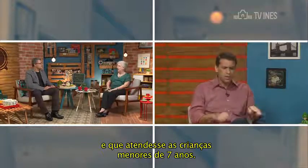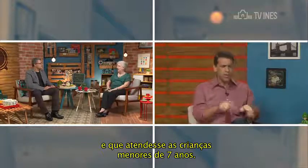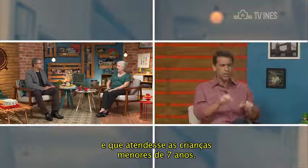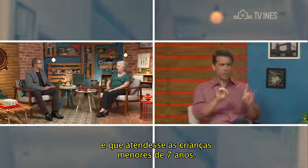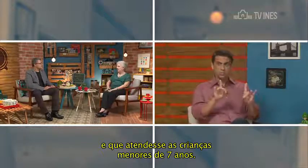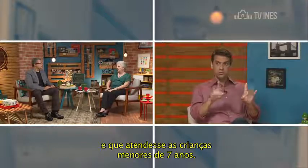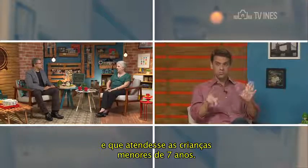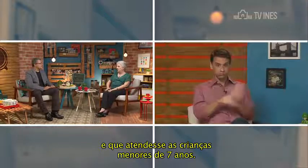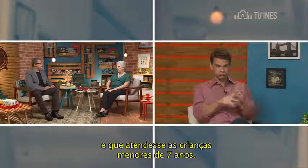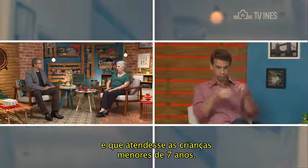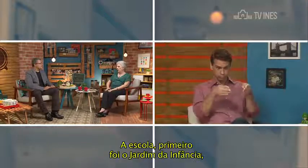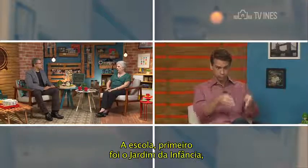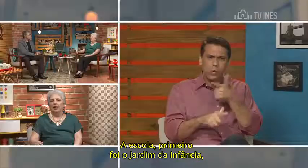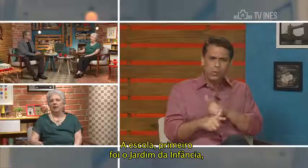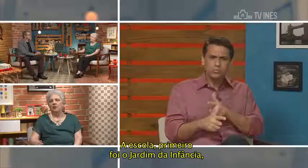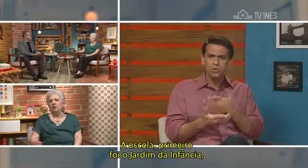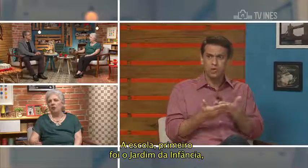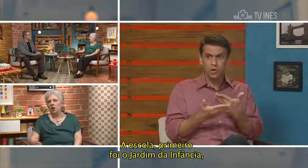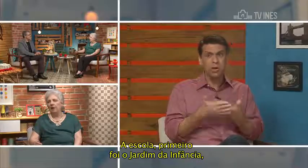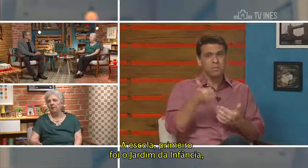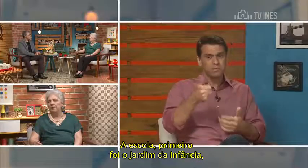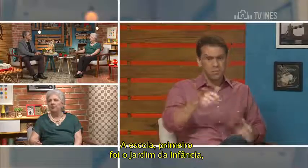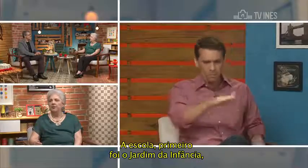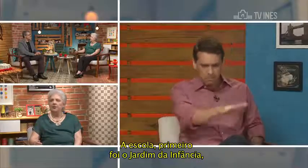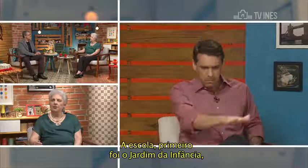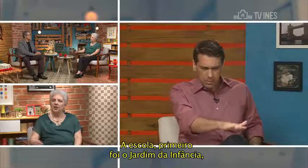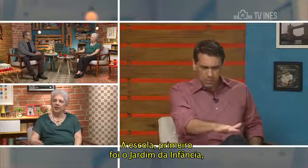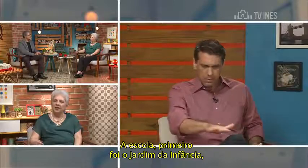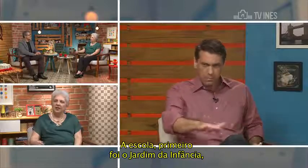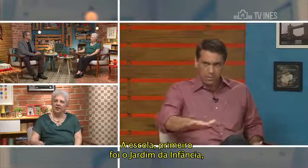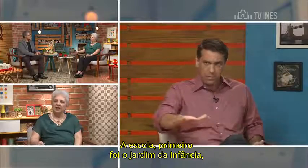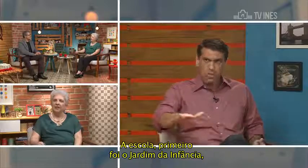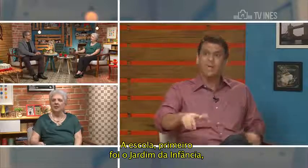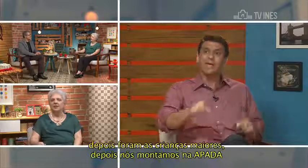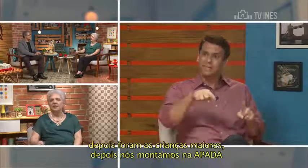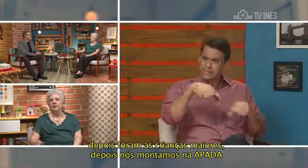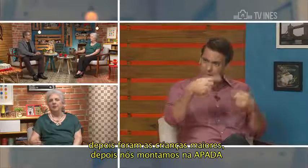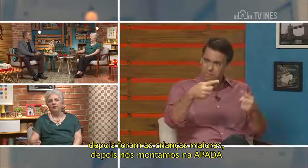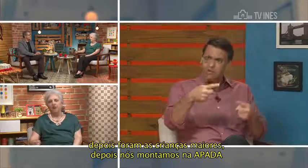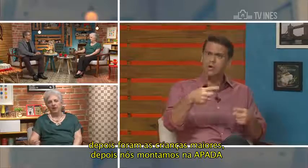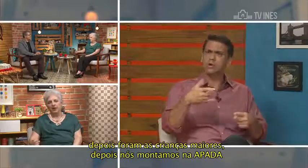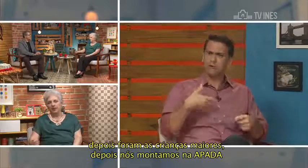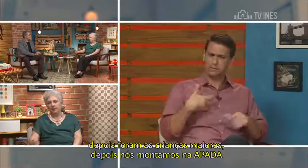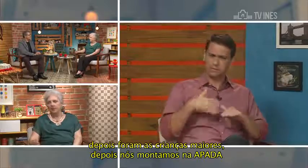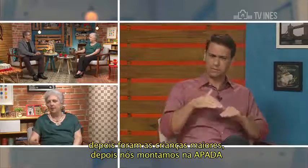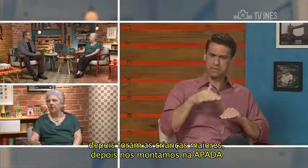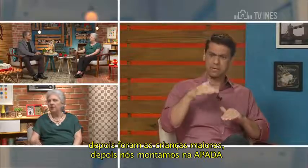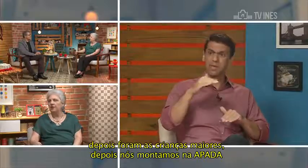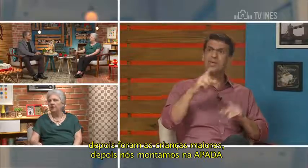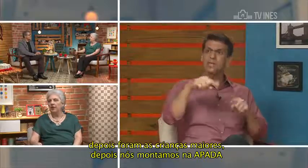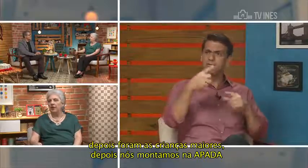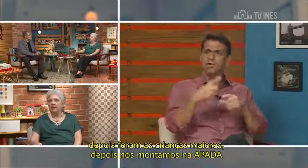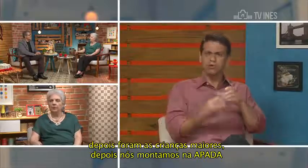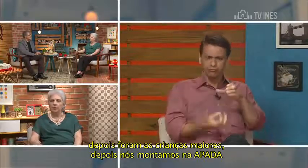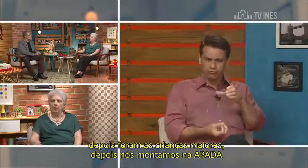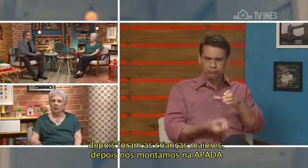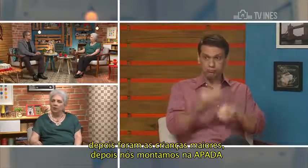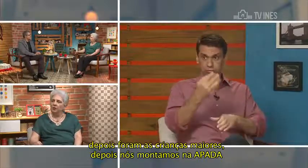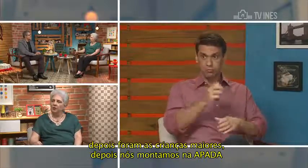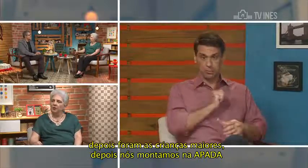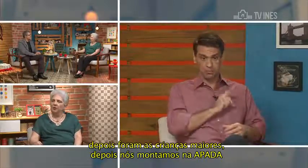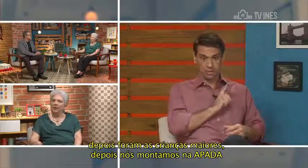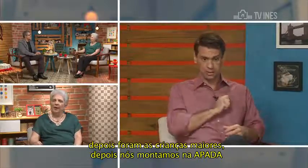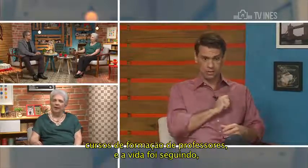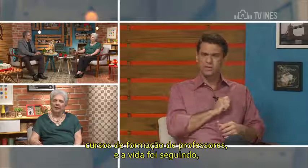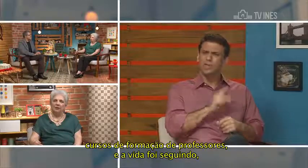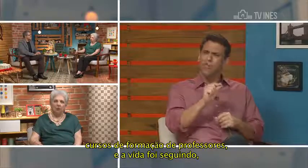De 7 anos A escola Primeiro foi o jardim Da infância Depois foram as crianças Maiores Depois nós